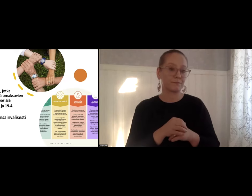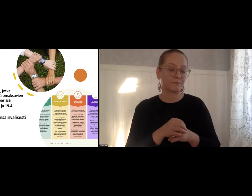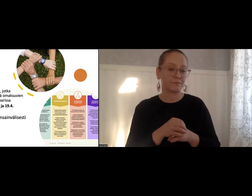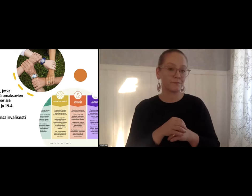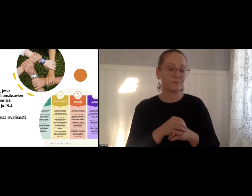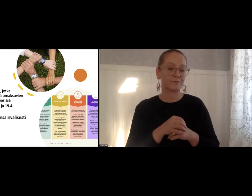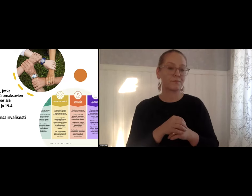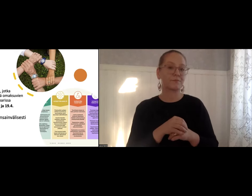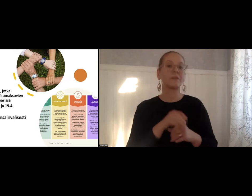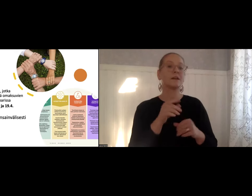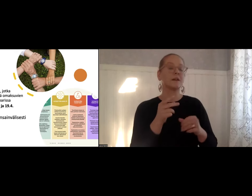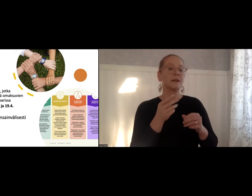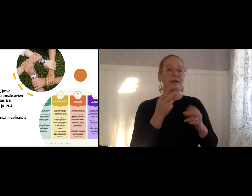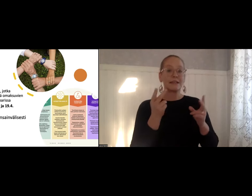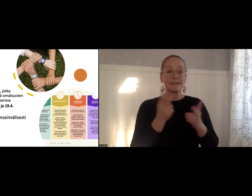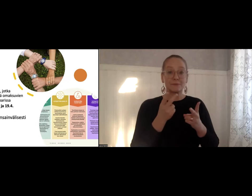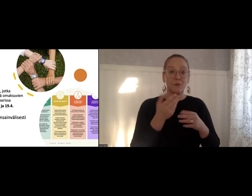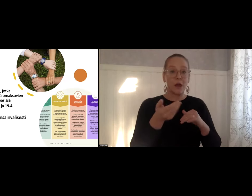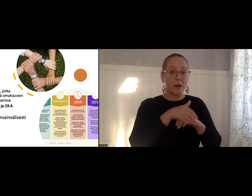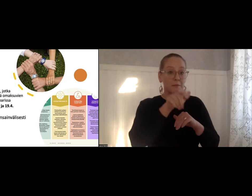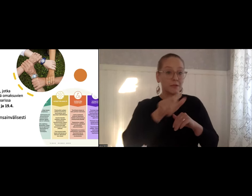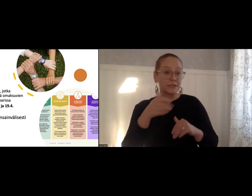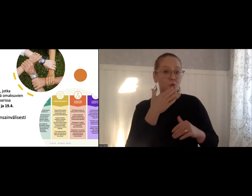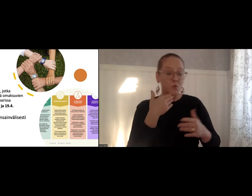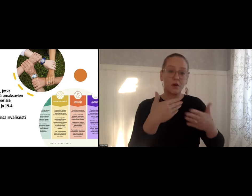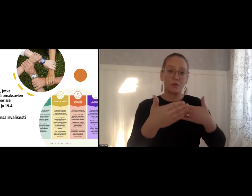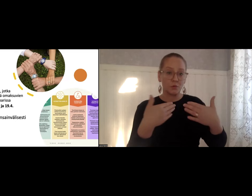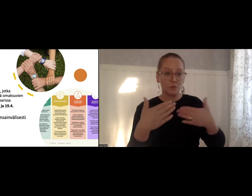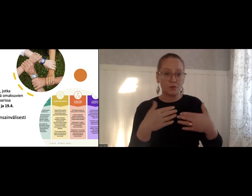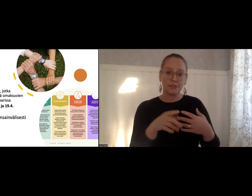käynnistymisessä luotiin verkosto eri alan ammattilaisille.